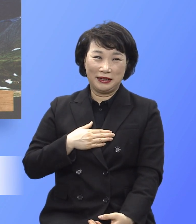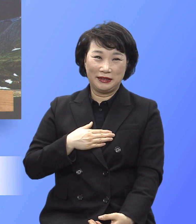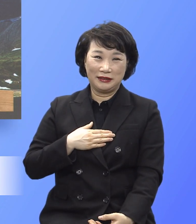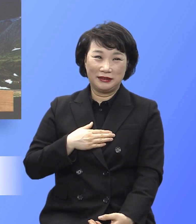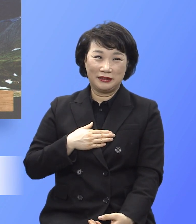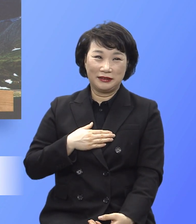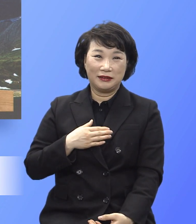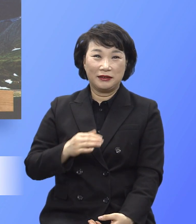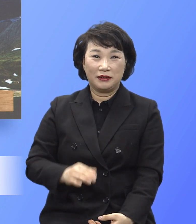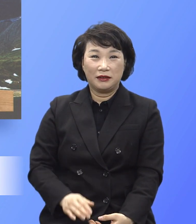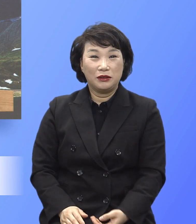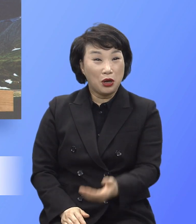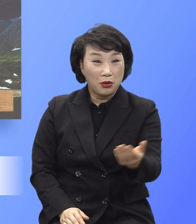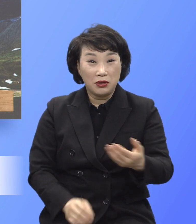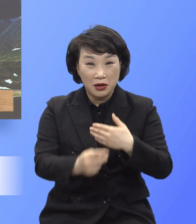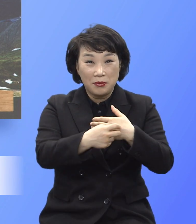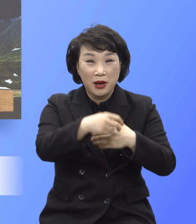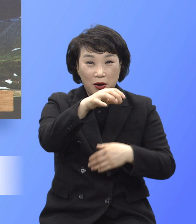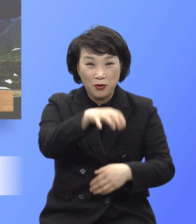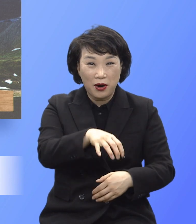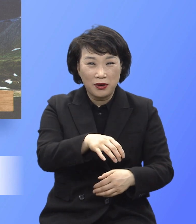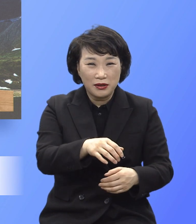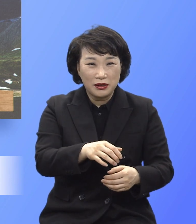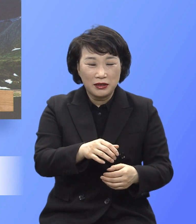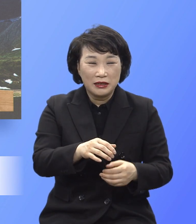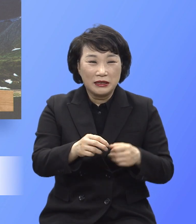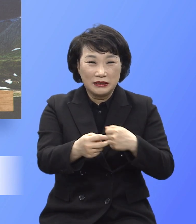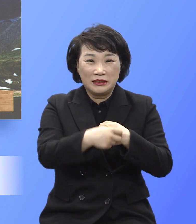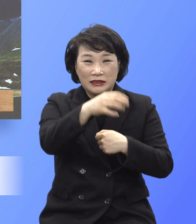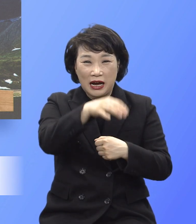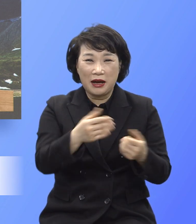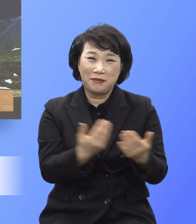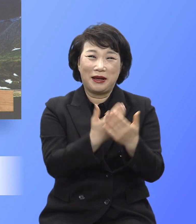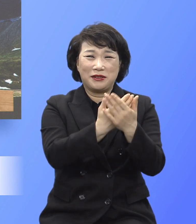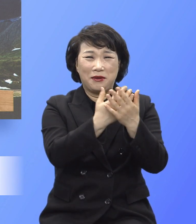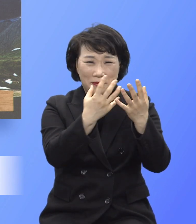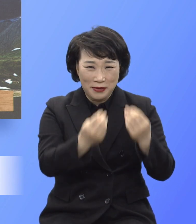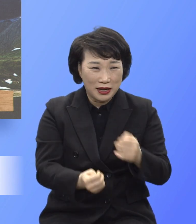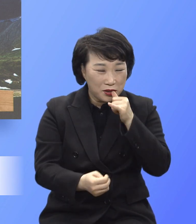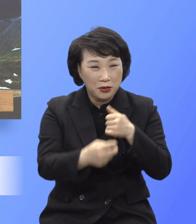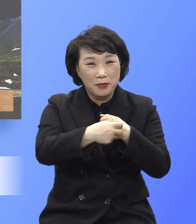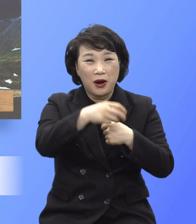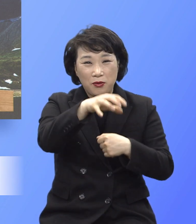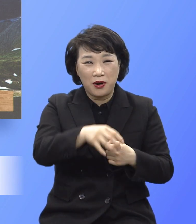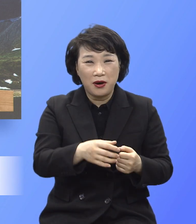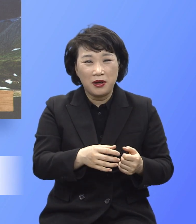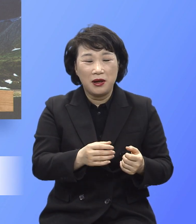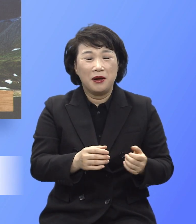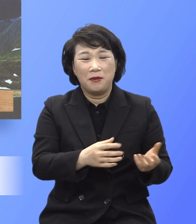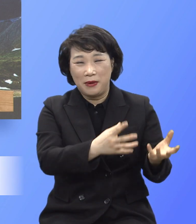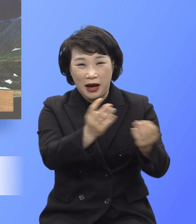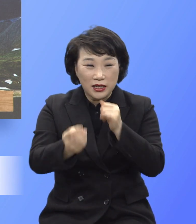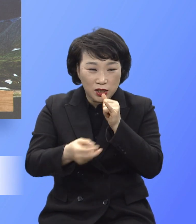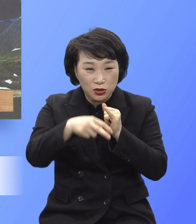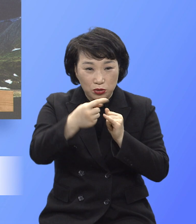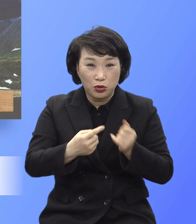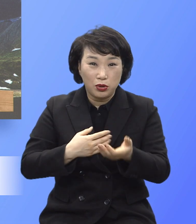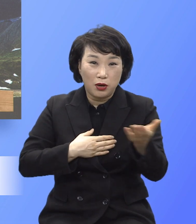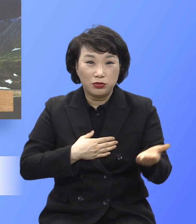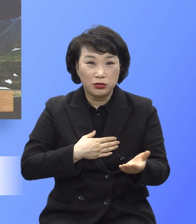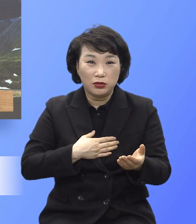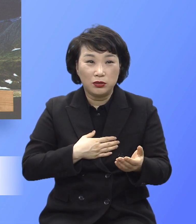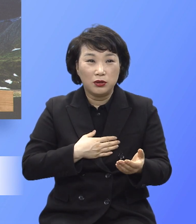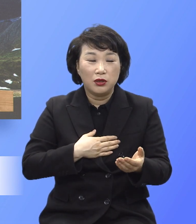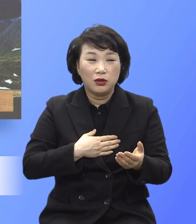말입니다. 병원이 아무리 의학의 고도로 발달되었다 할지라도 돈